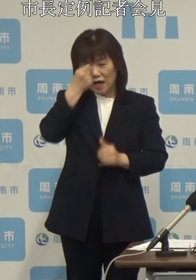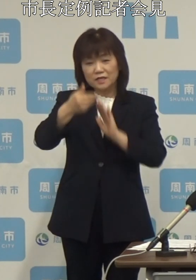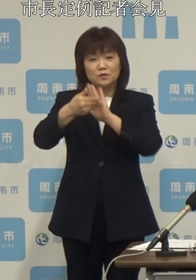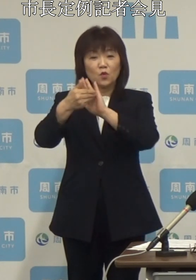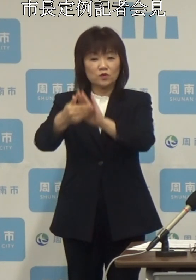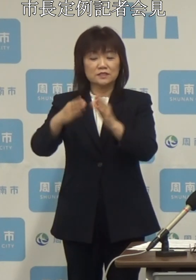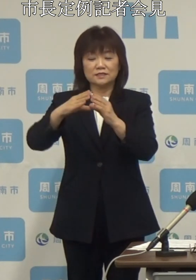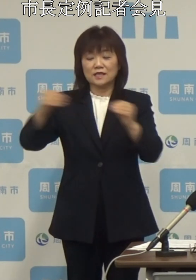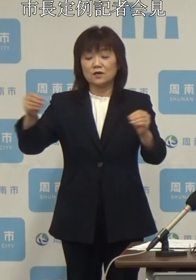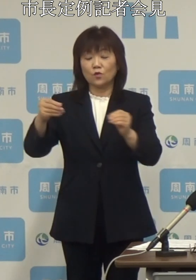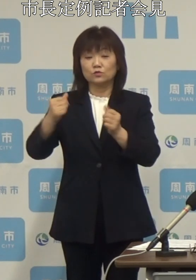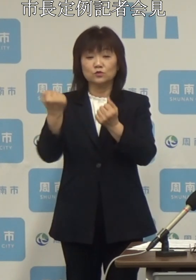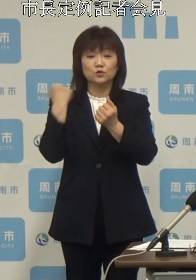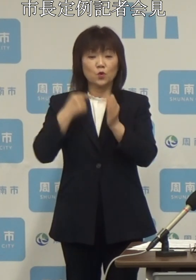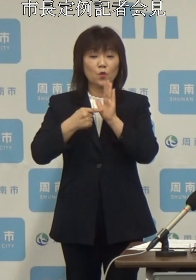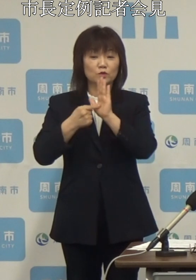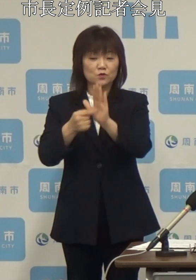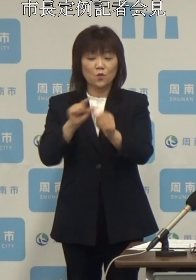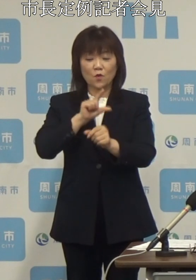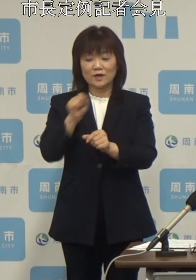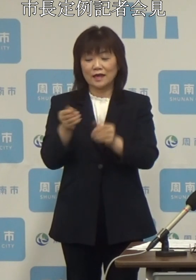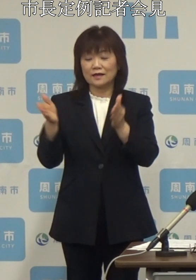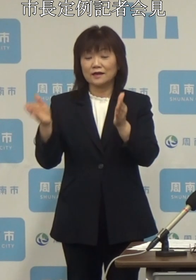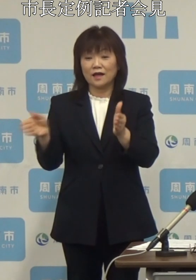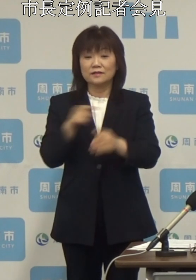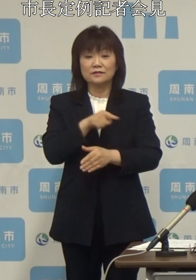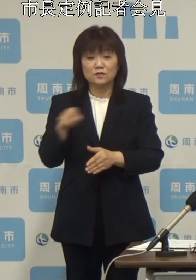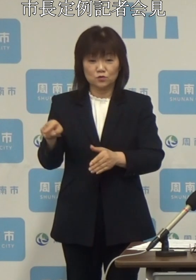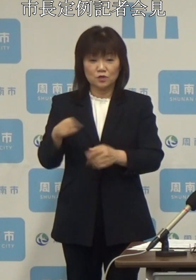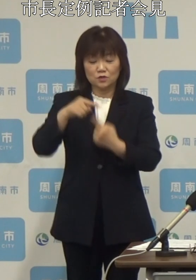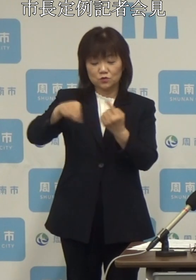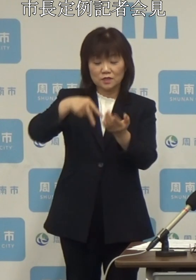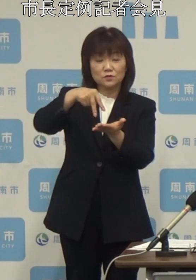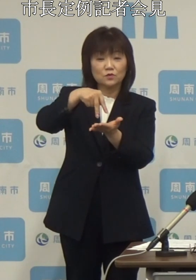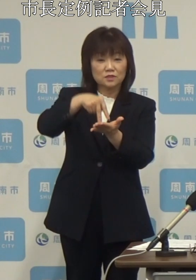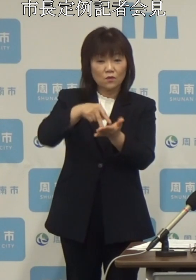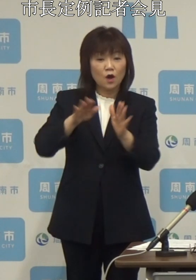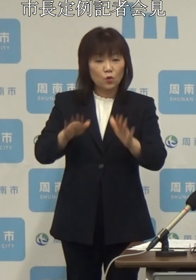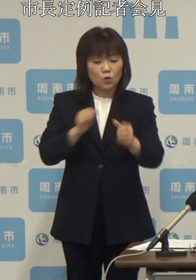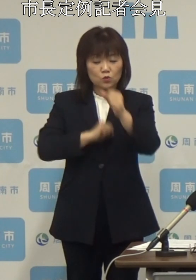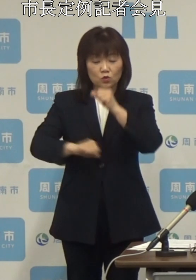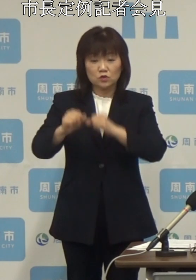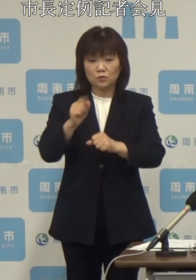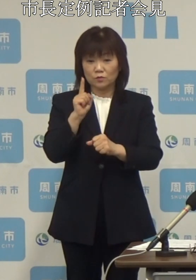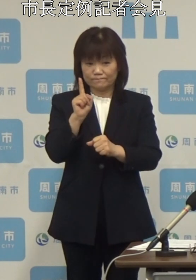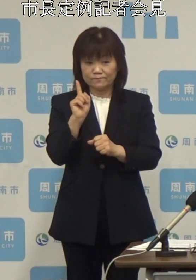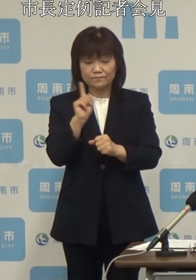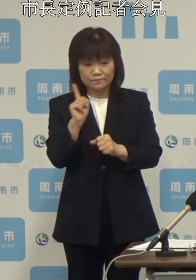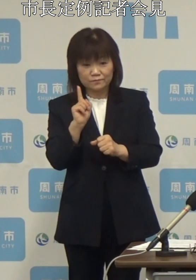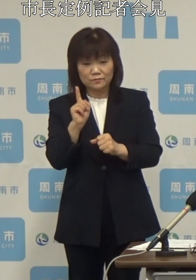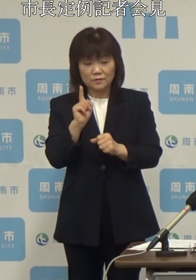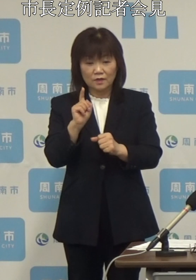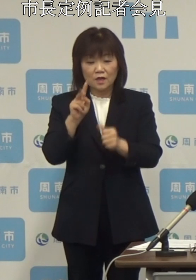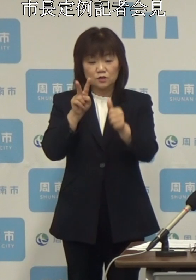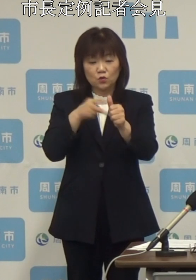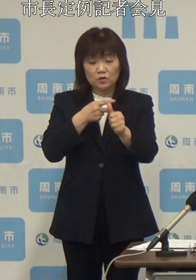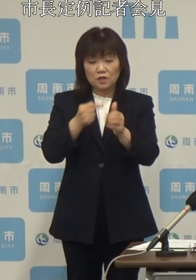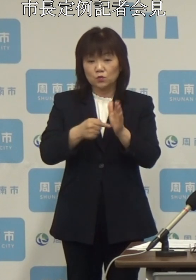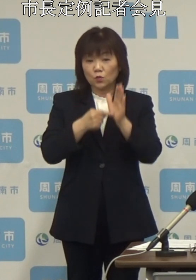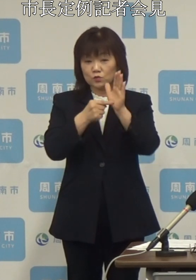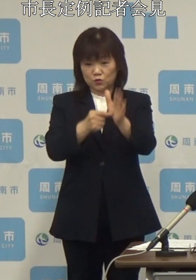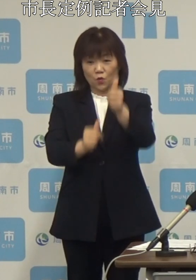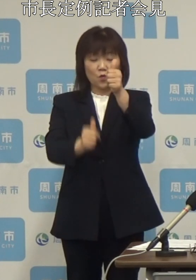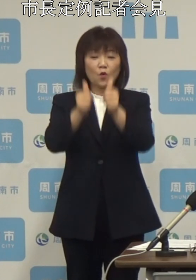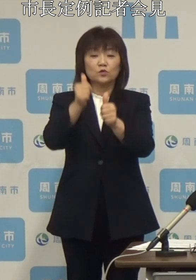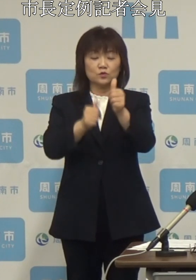止全国協調月間でございます。周南市ではこの取り組みの一環として少年の首長コン